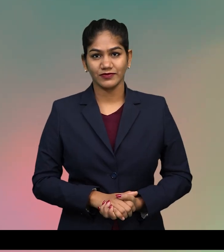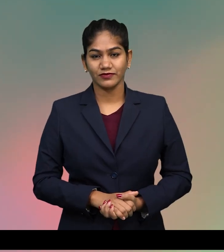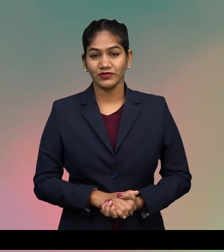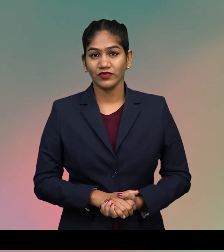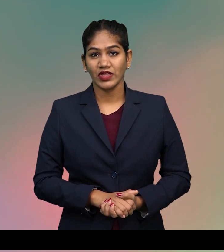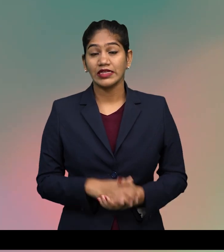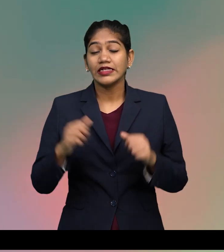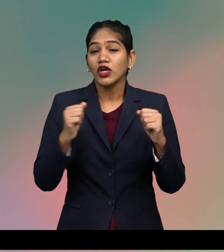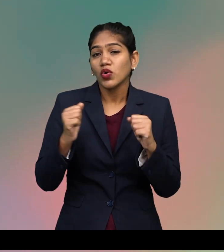थंड प्रवाह,